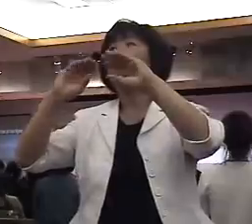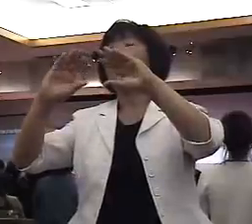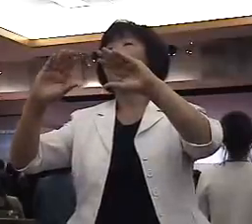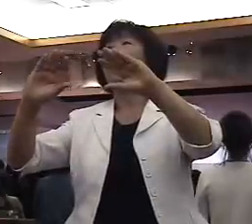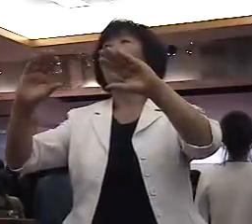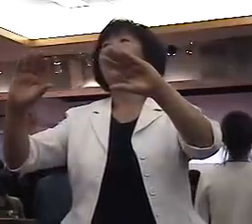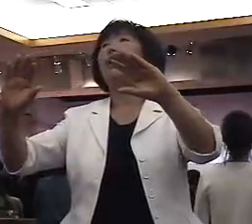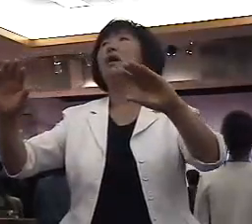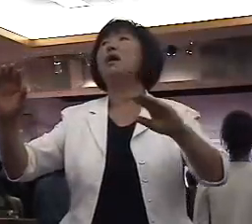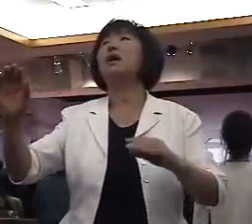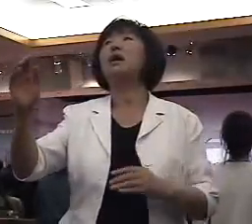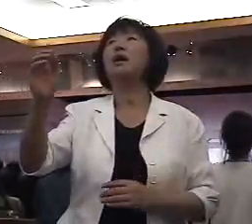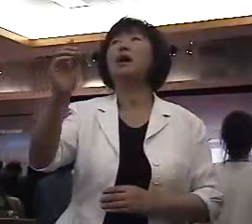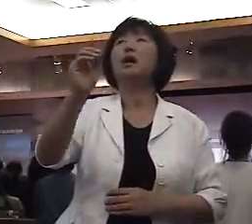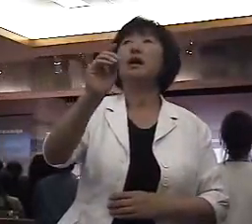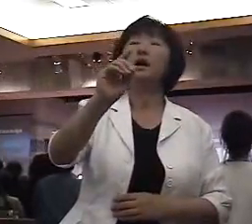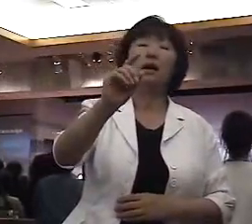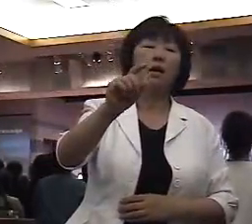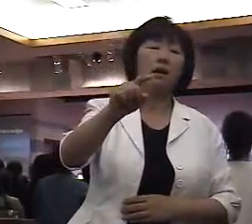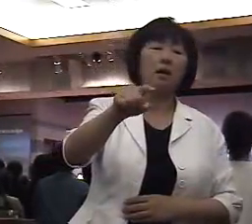선포합니다.